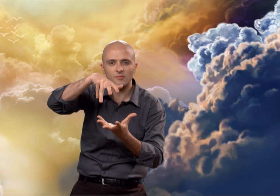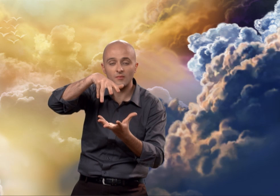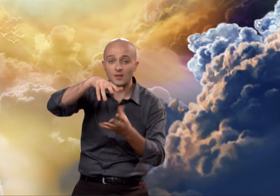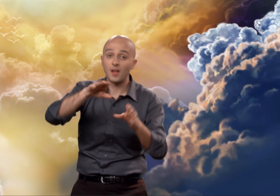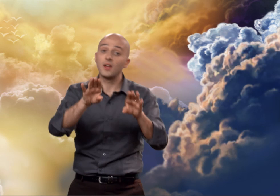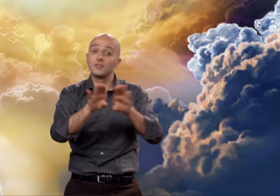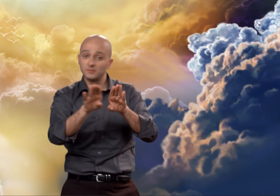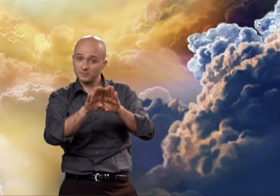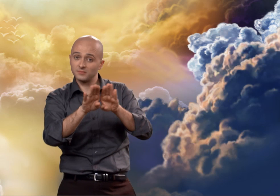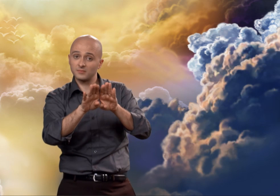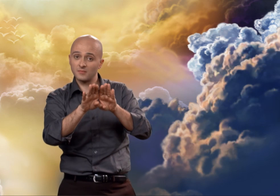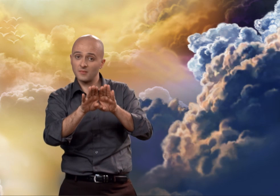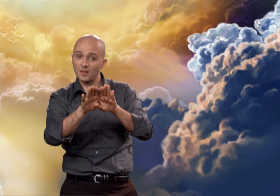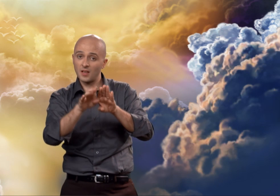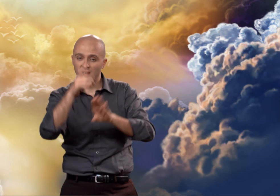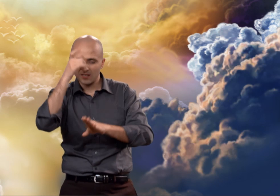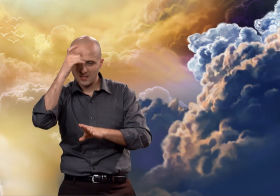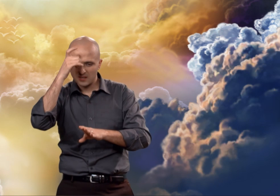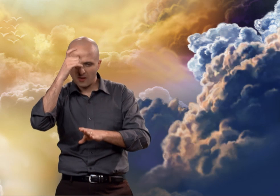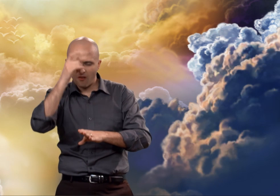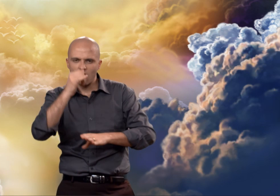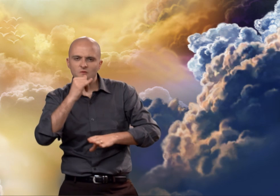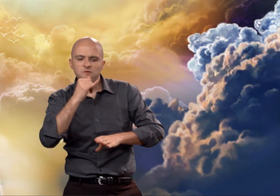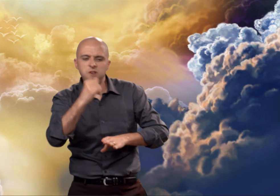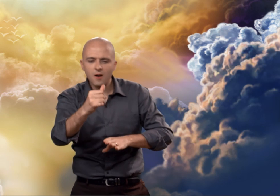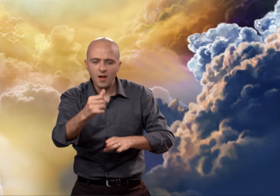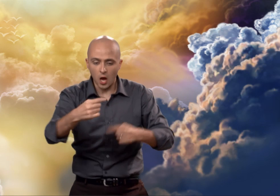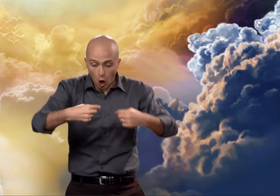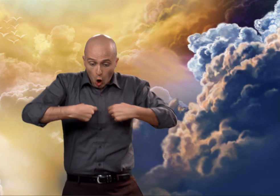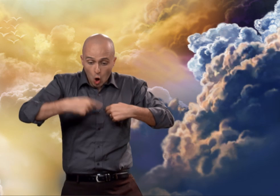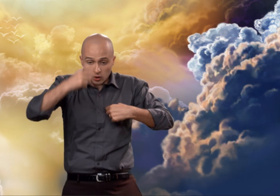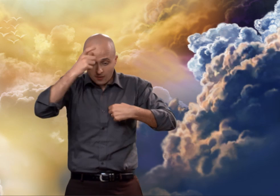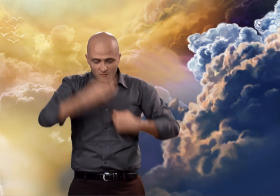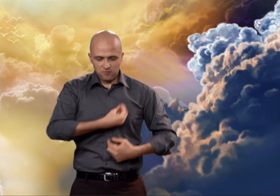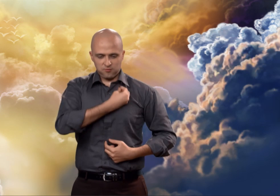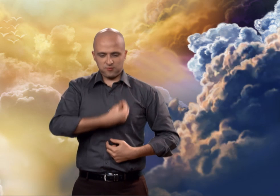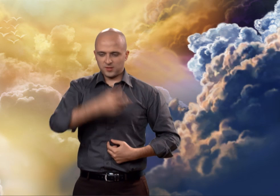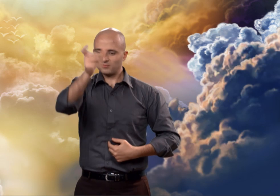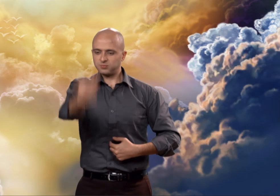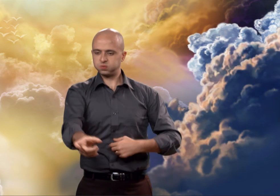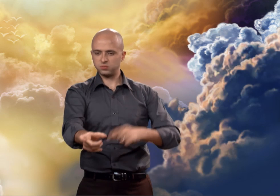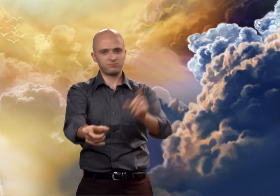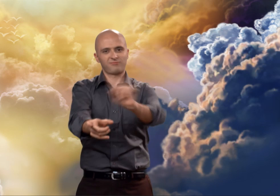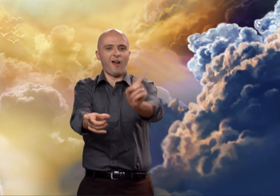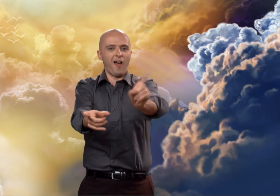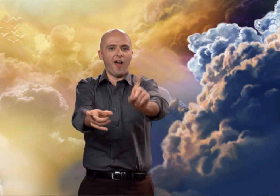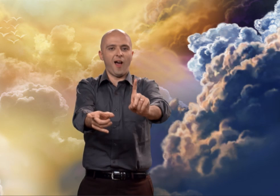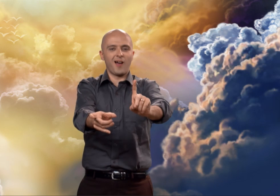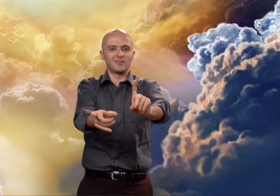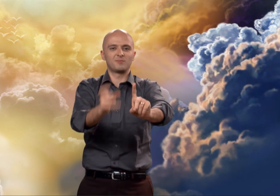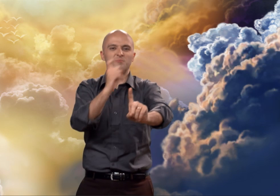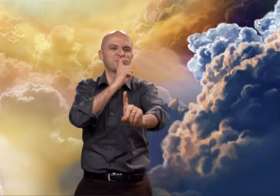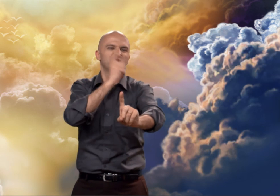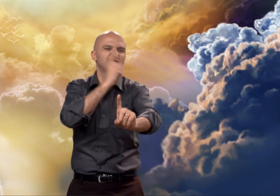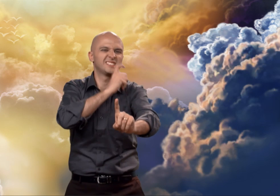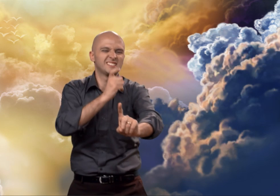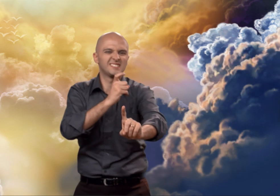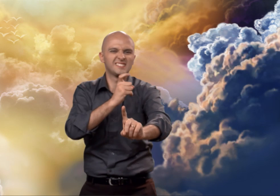de compreender completamente os propósitos do ser infinito. Quão insondáveis são os seus juízos e inescrutáveis os